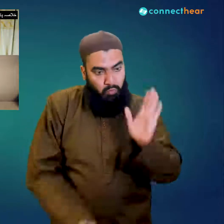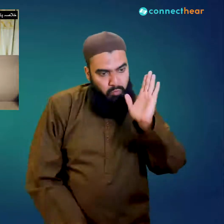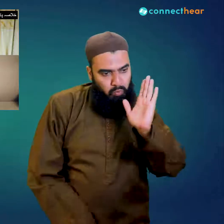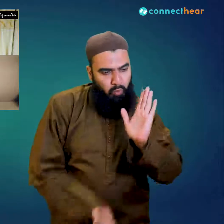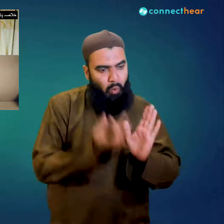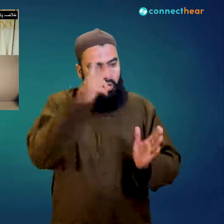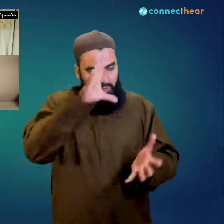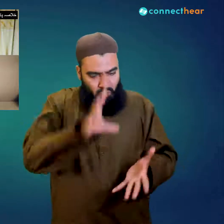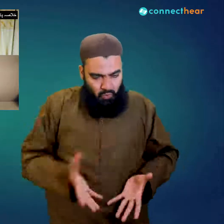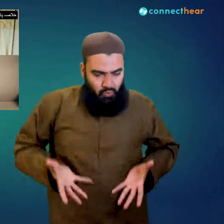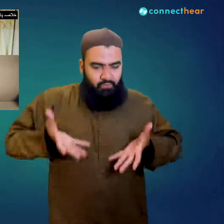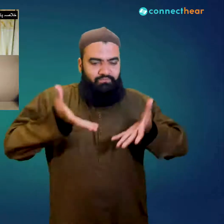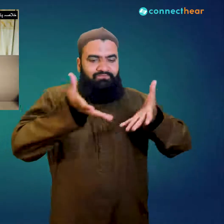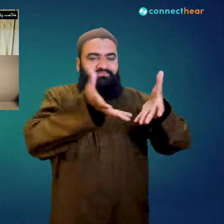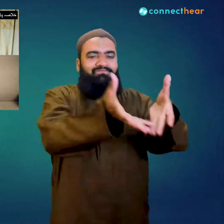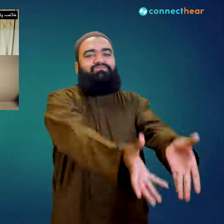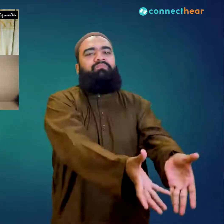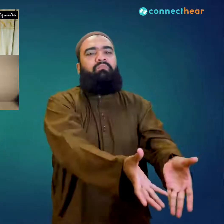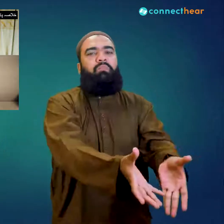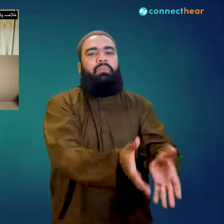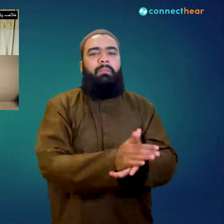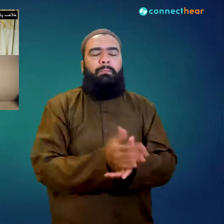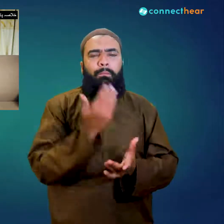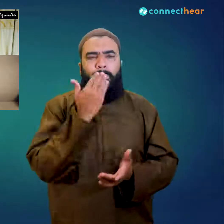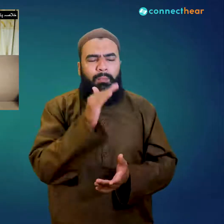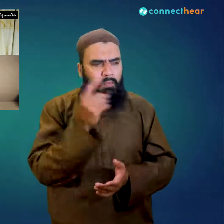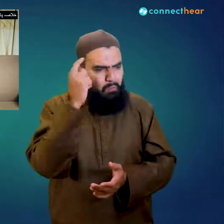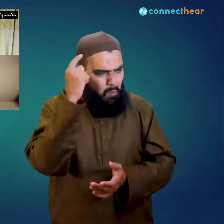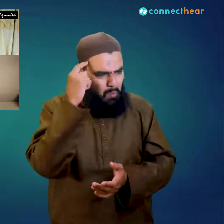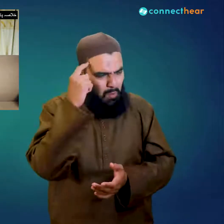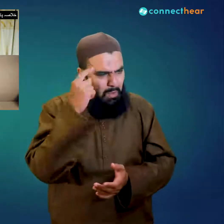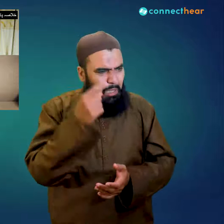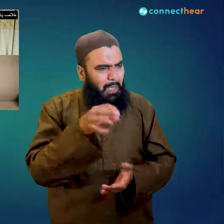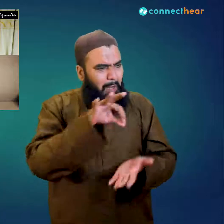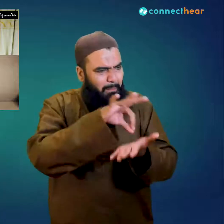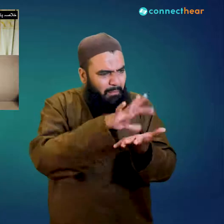ہوگی آخرت کے حوالے سے اللہ رب العزت اس کو عطا فرمائیں گے،